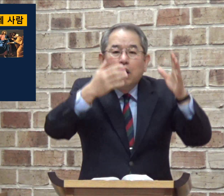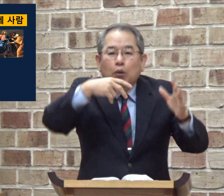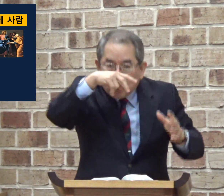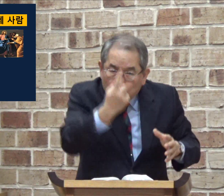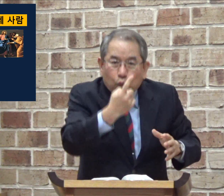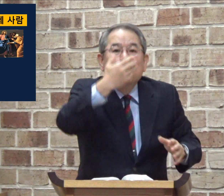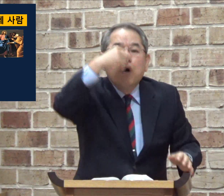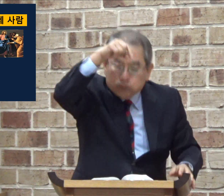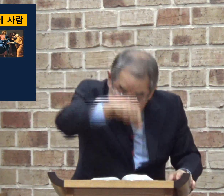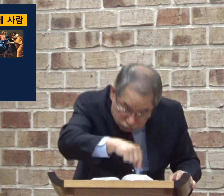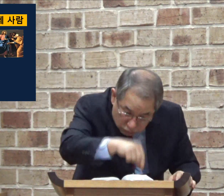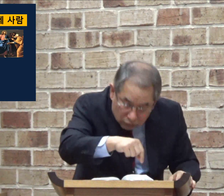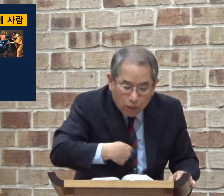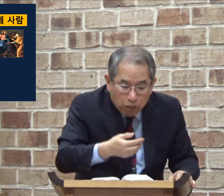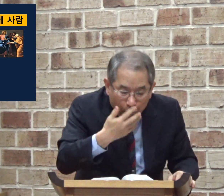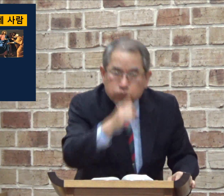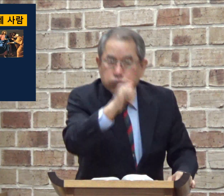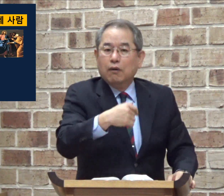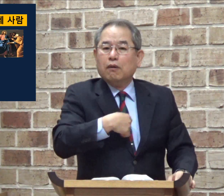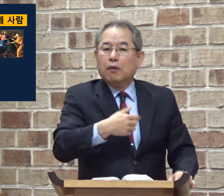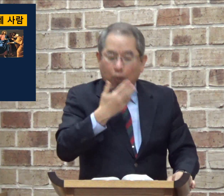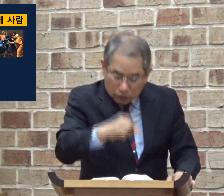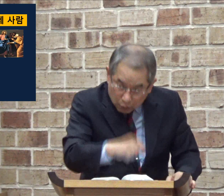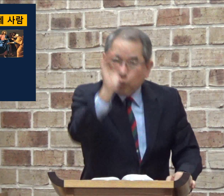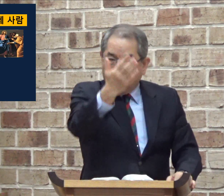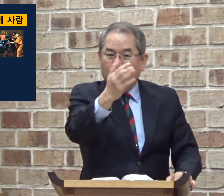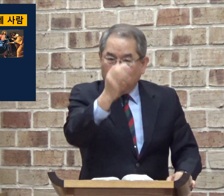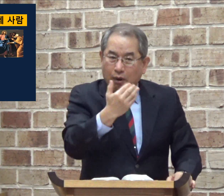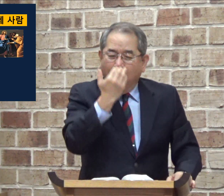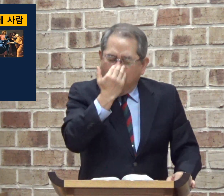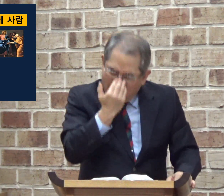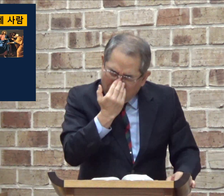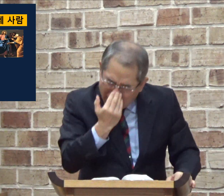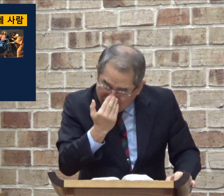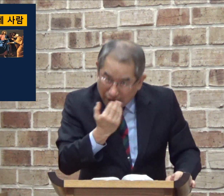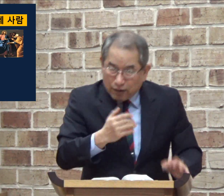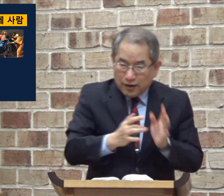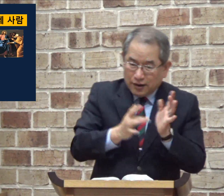개도 주인의 땅에 떨어진 것을 먹는데